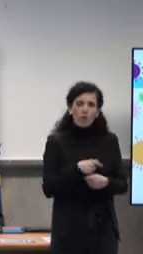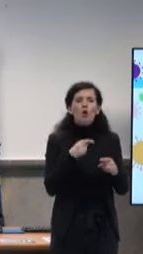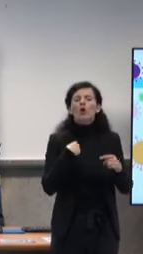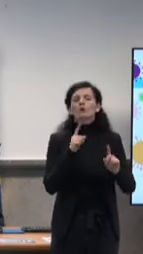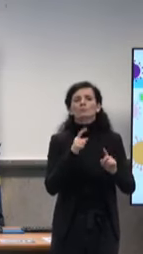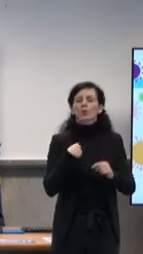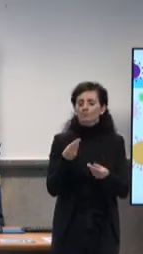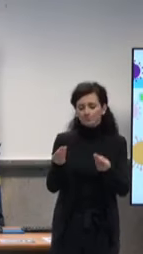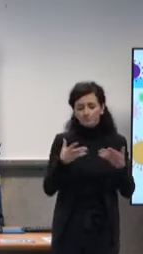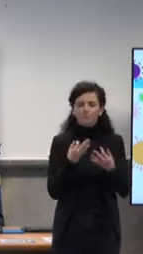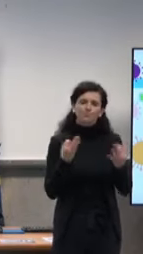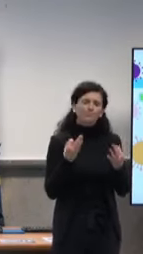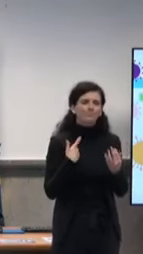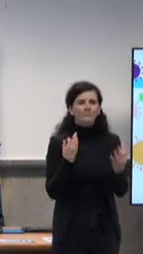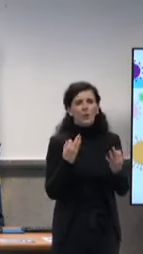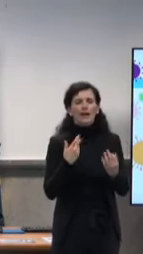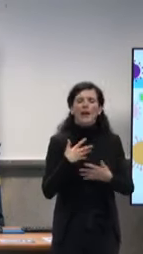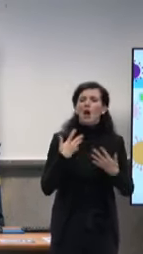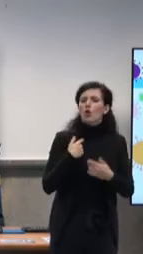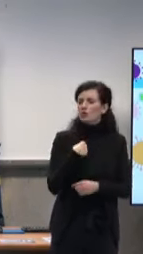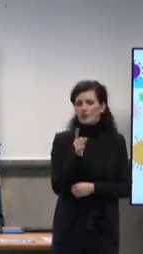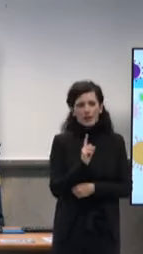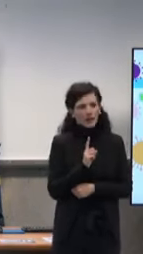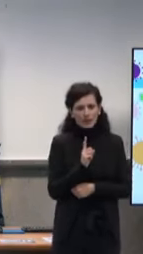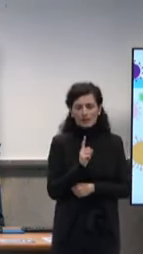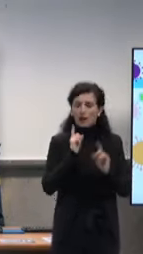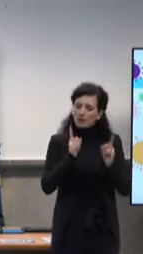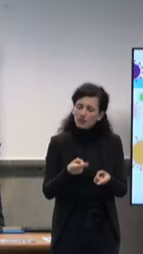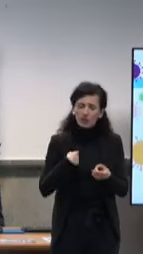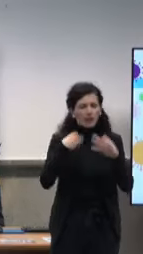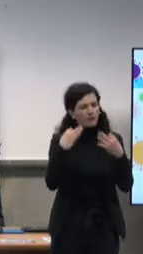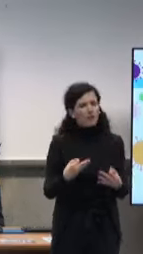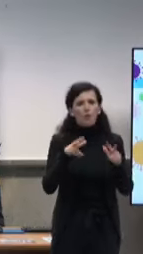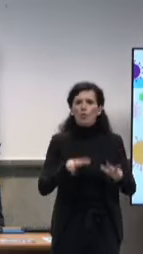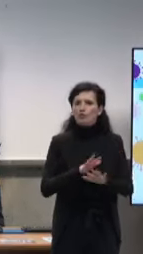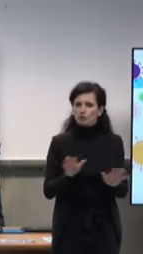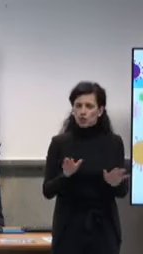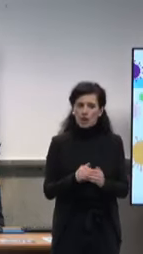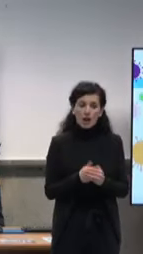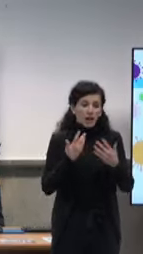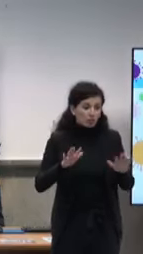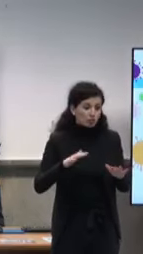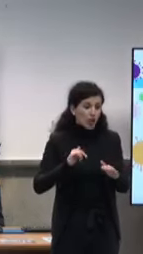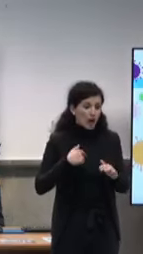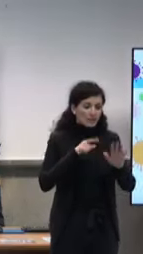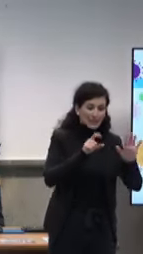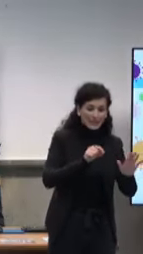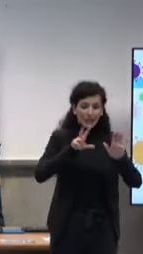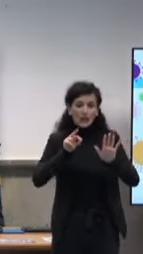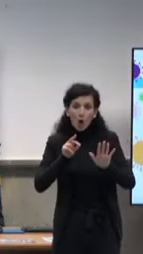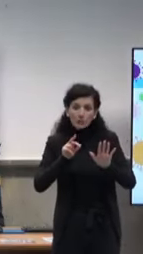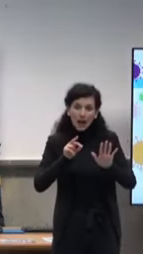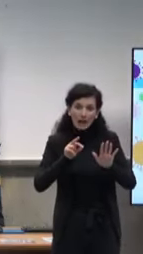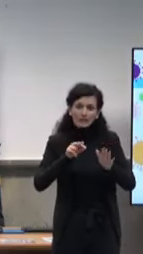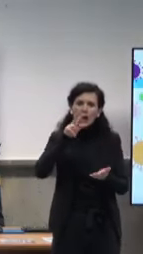allora in questo senso noi abbiamo fatto già fondamentalmente oltre 70 80 autorizzazioni a